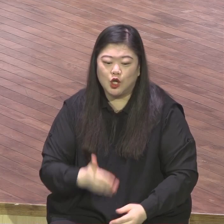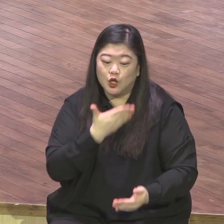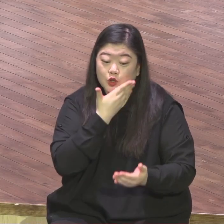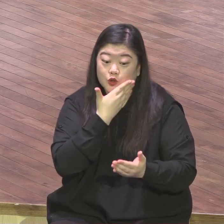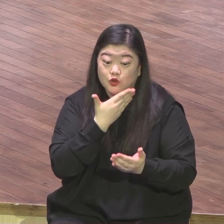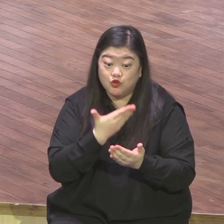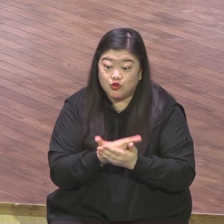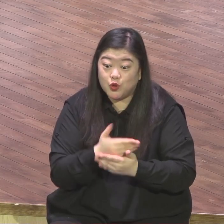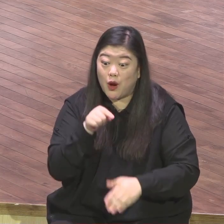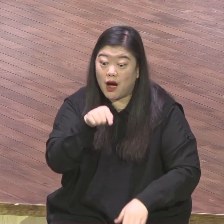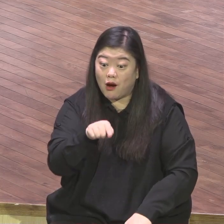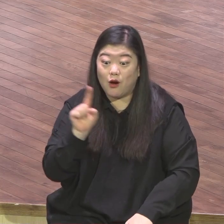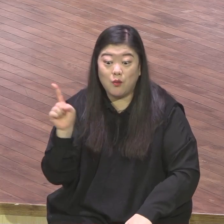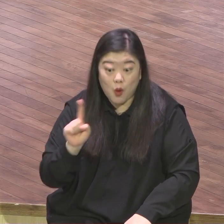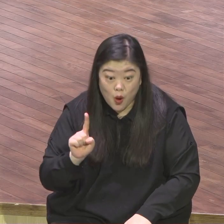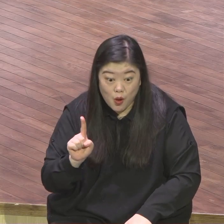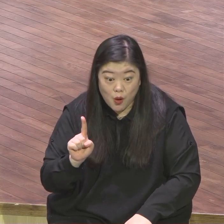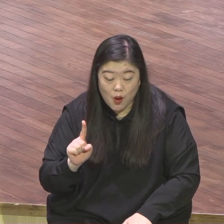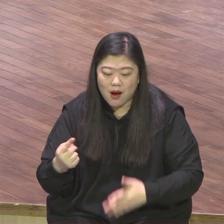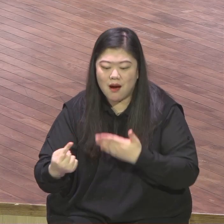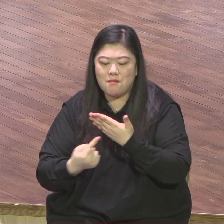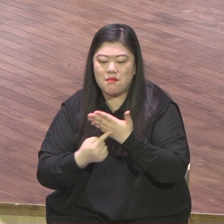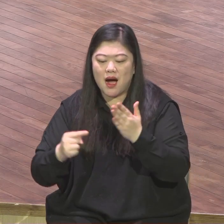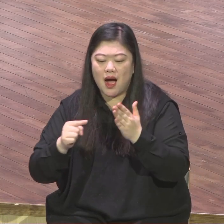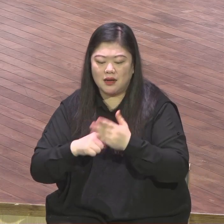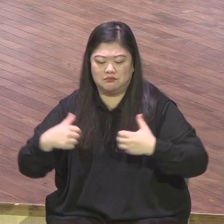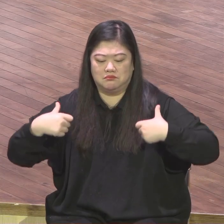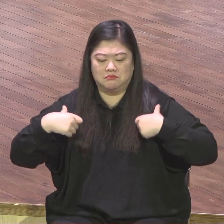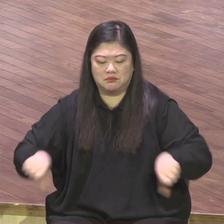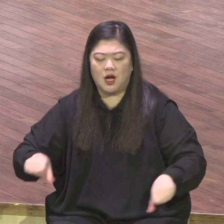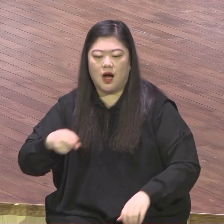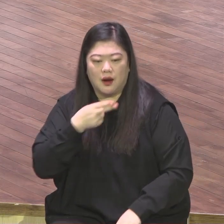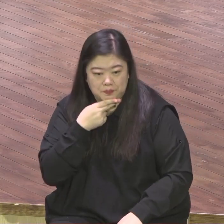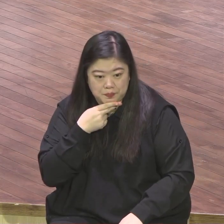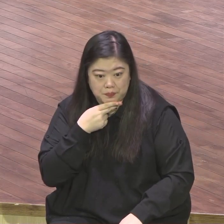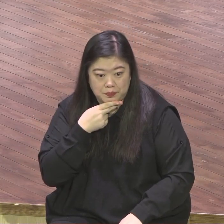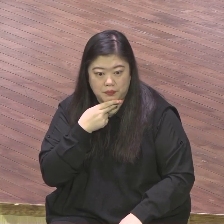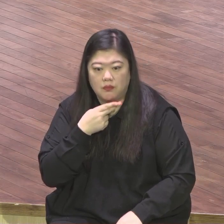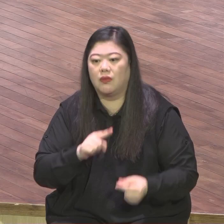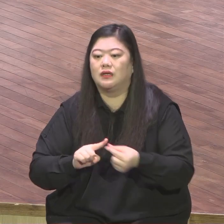중요한 것은 꺾이지 않는 마음이라는 문구였어요.